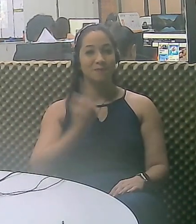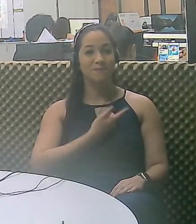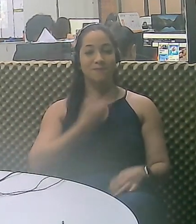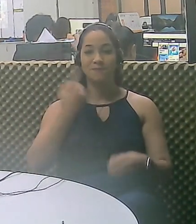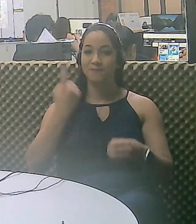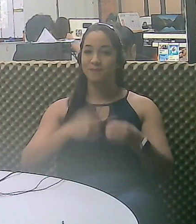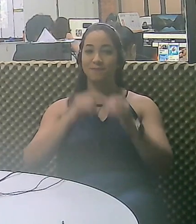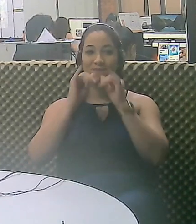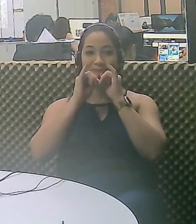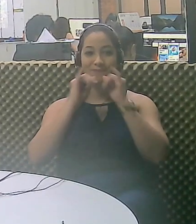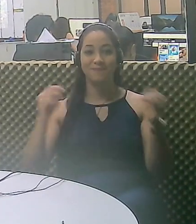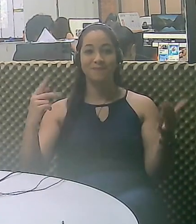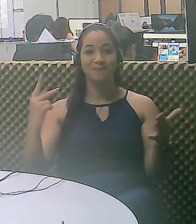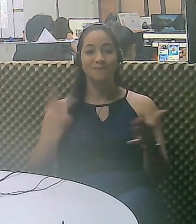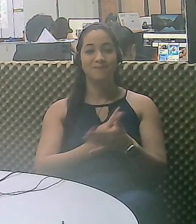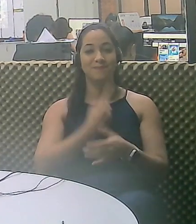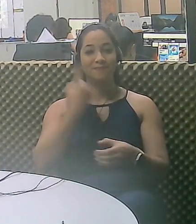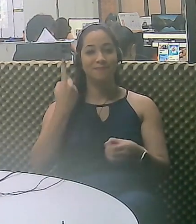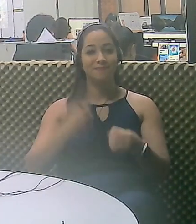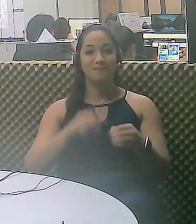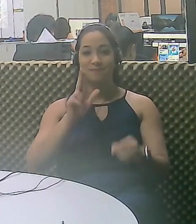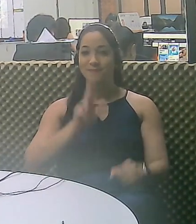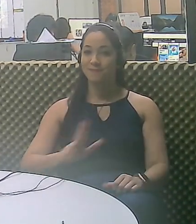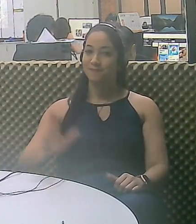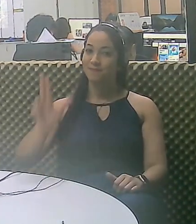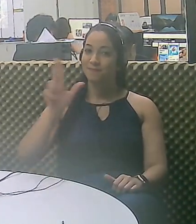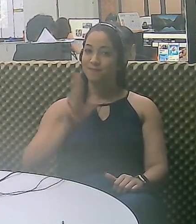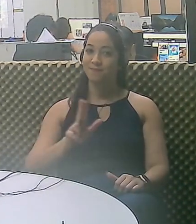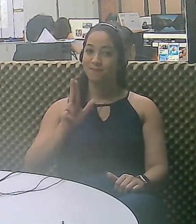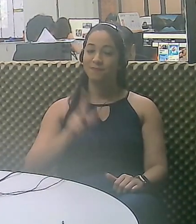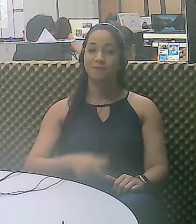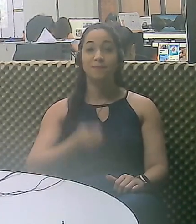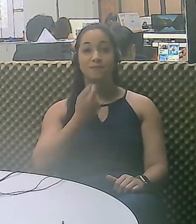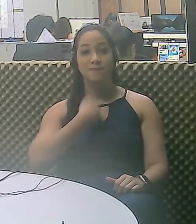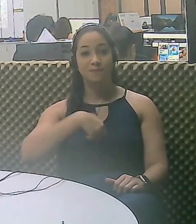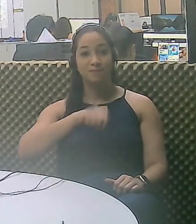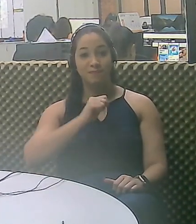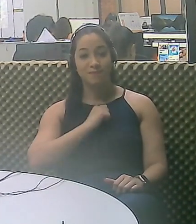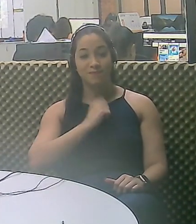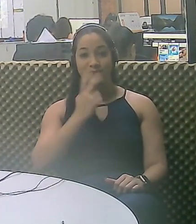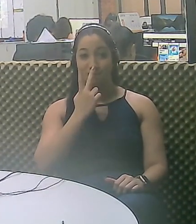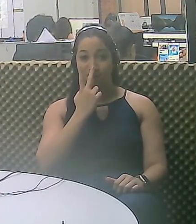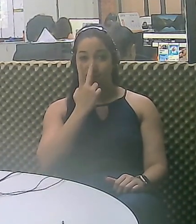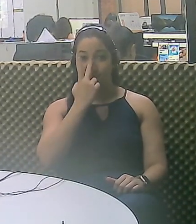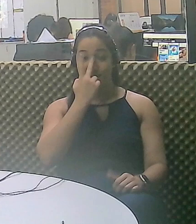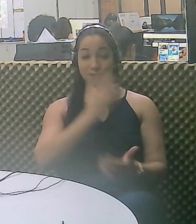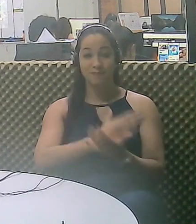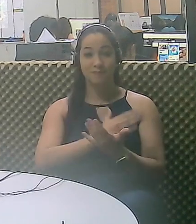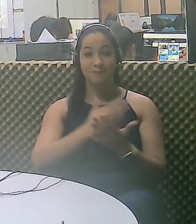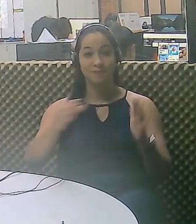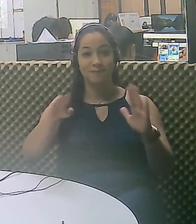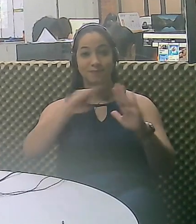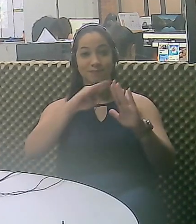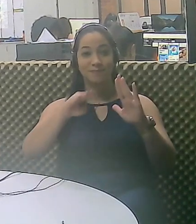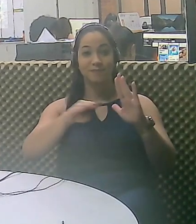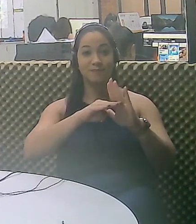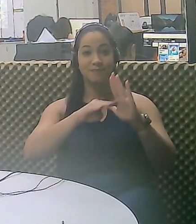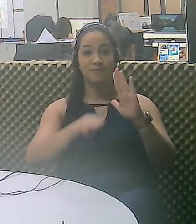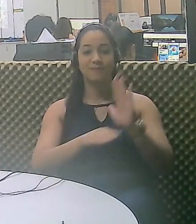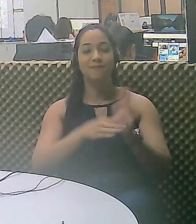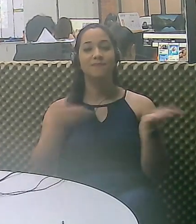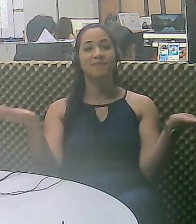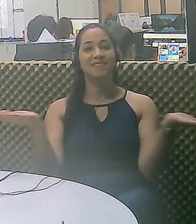Nossa Cidade com o boletim de notícias sobre o que de fato acontece em Uberlândia. Eu sou Vanessa Gianotti e começamos com